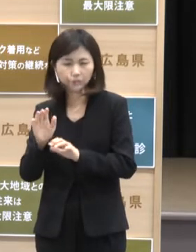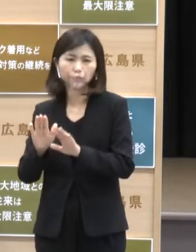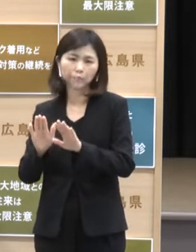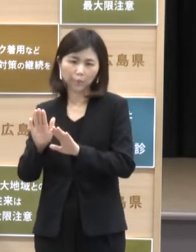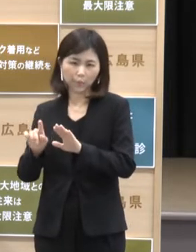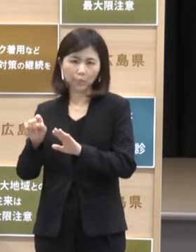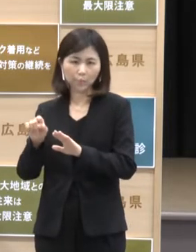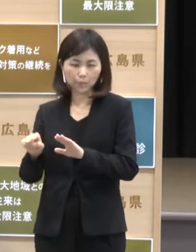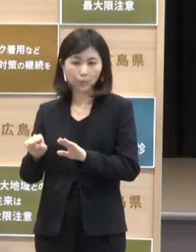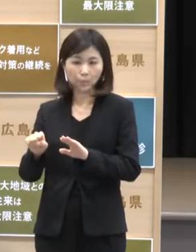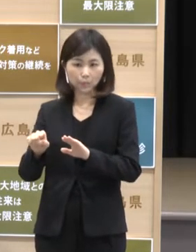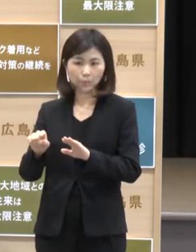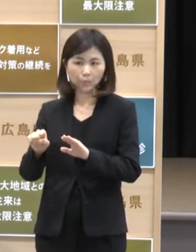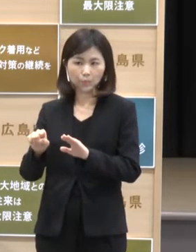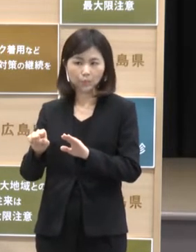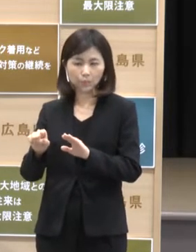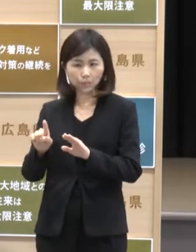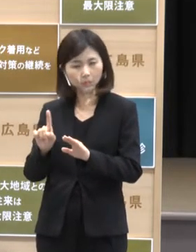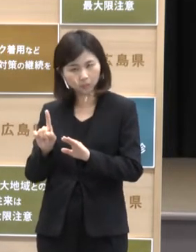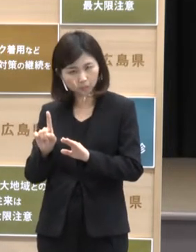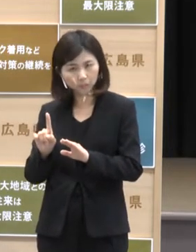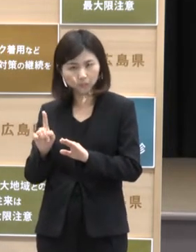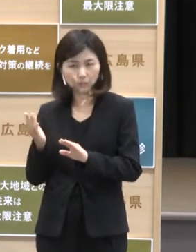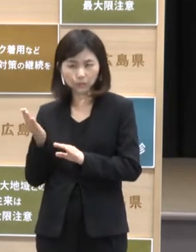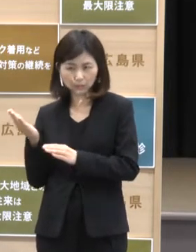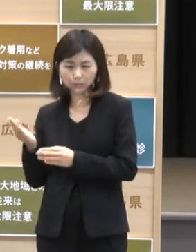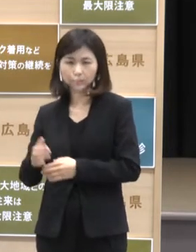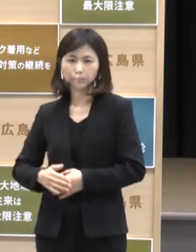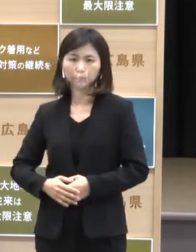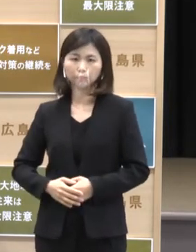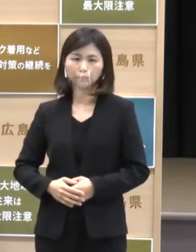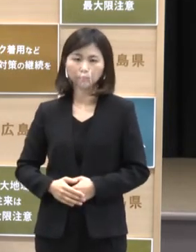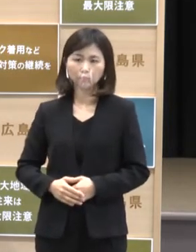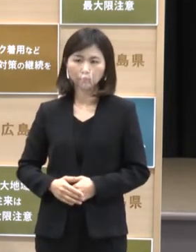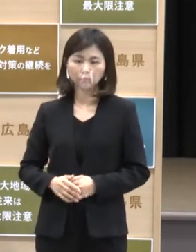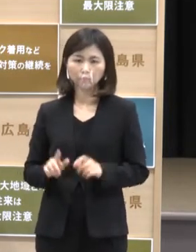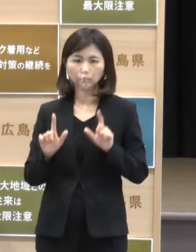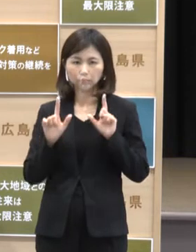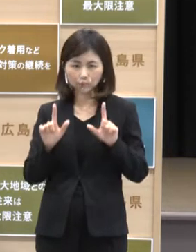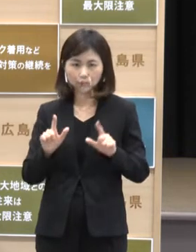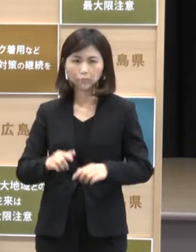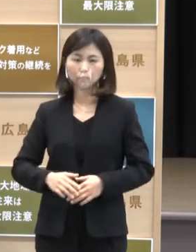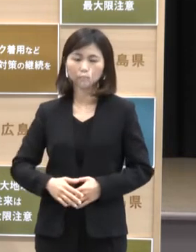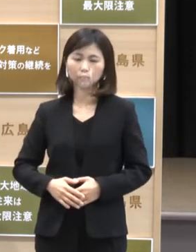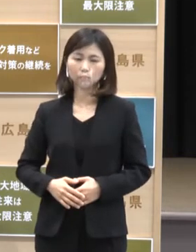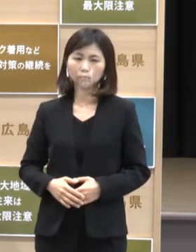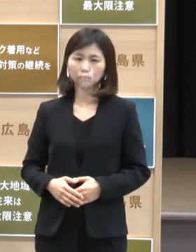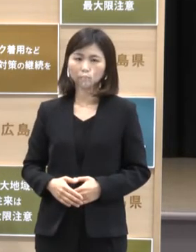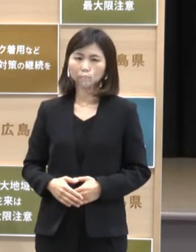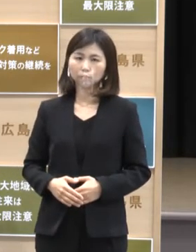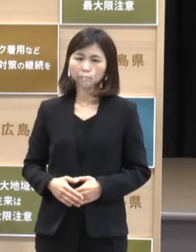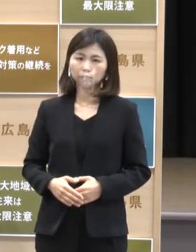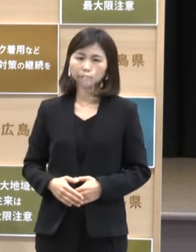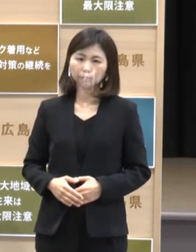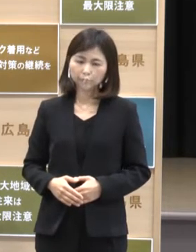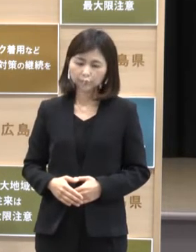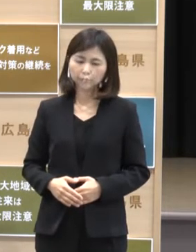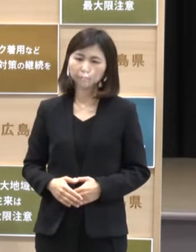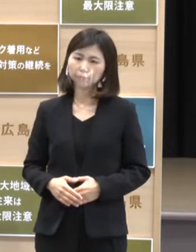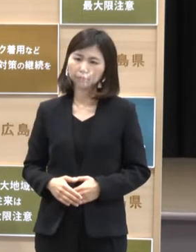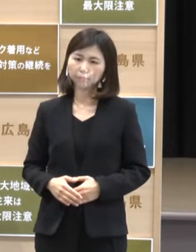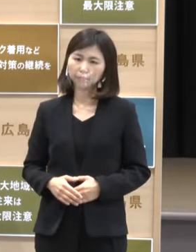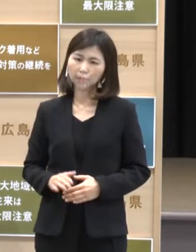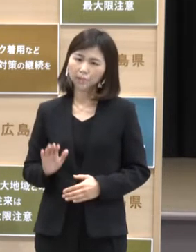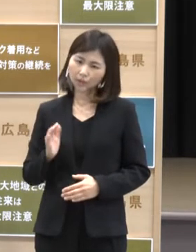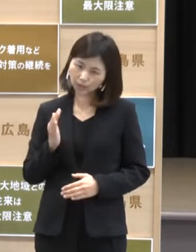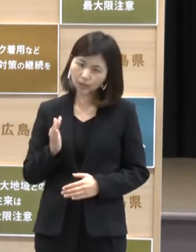われますか。 はい、これはですね、なかなか何と言いますか、こうマジックのようなものはないん